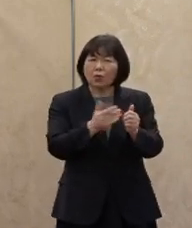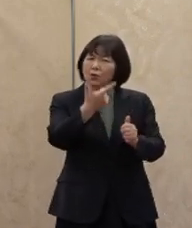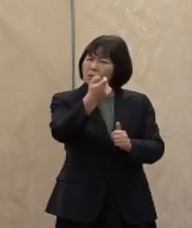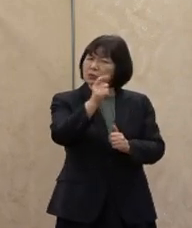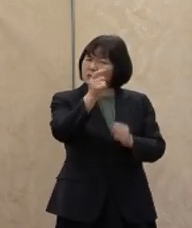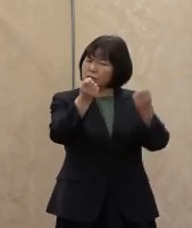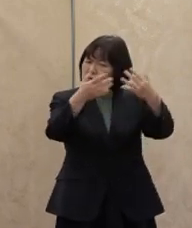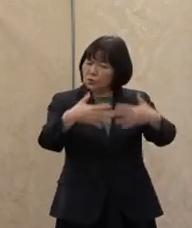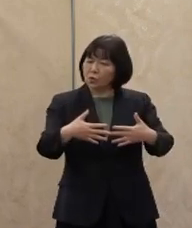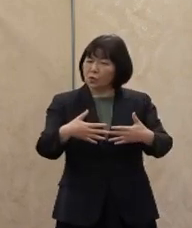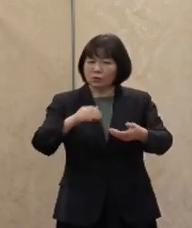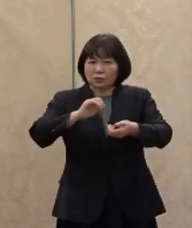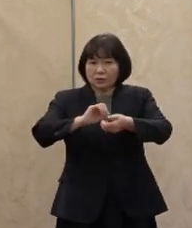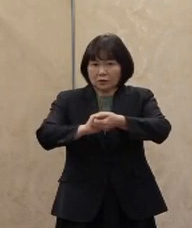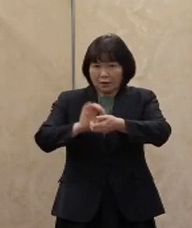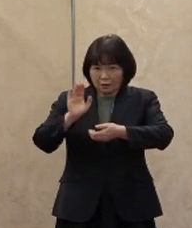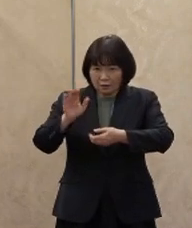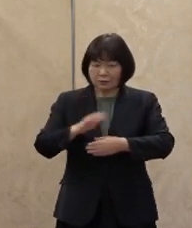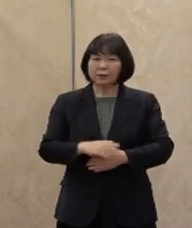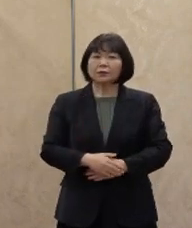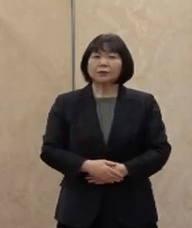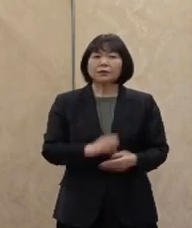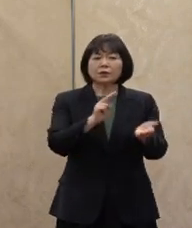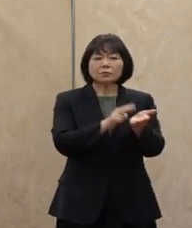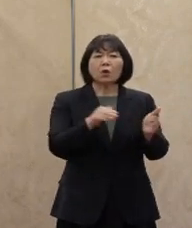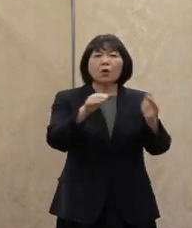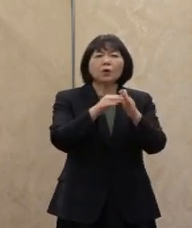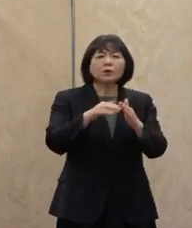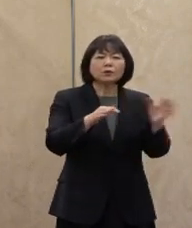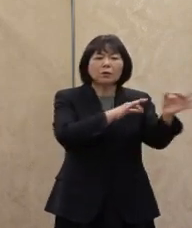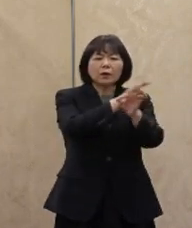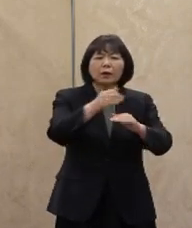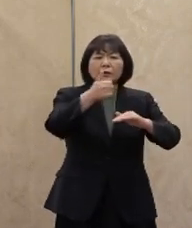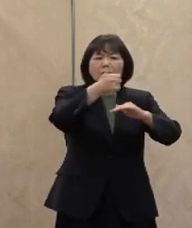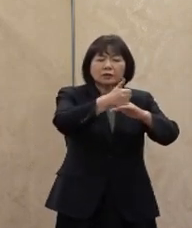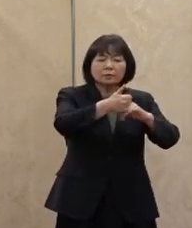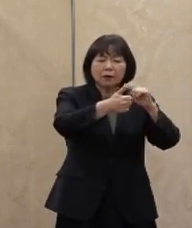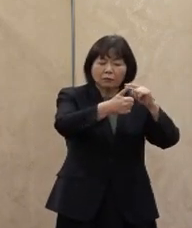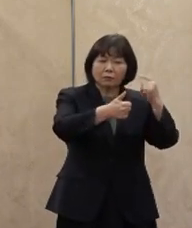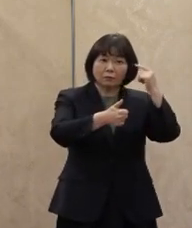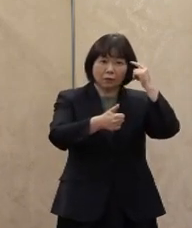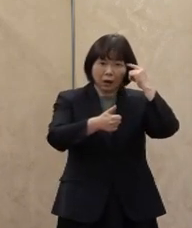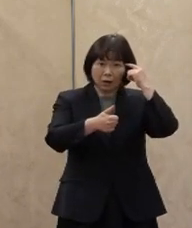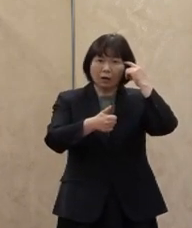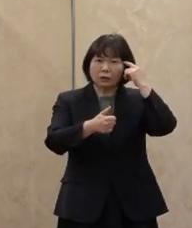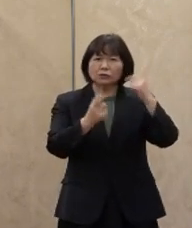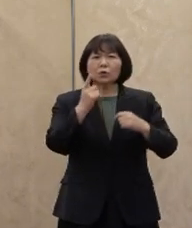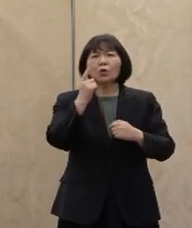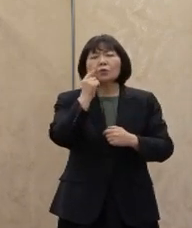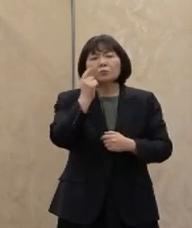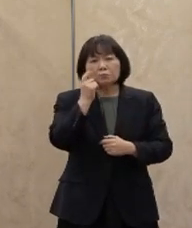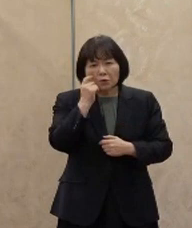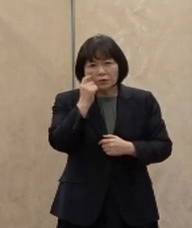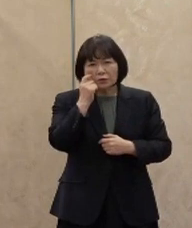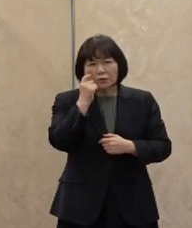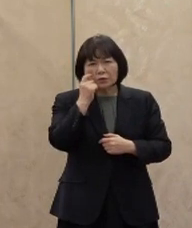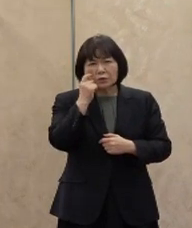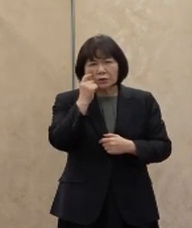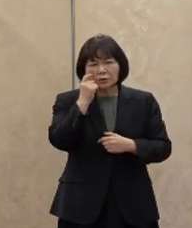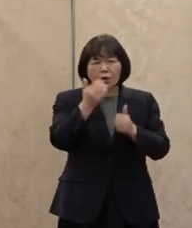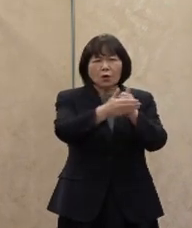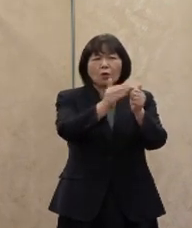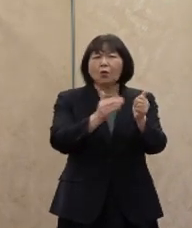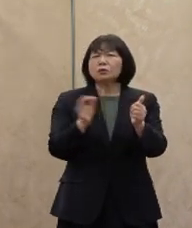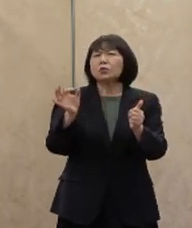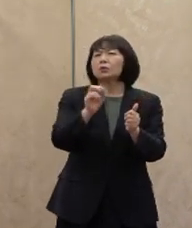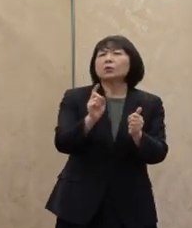だったかな、まあ、あの規定があるわけですけれども、やっぱり病院の皆さん経営者の立場で考えると、 もしこれがなんかとき保証って